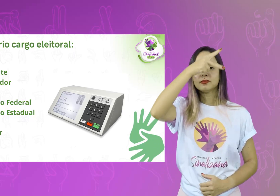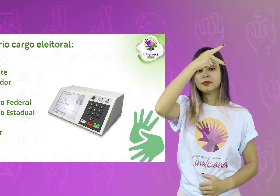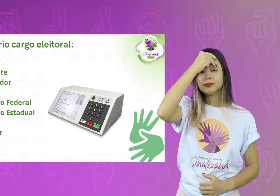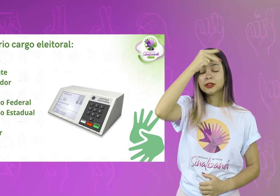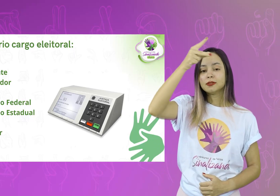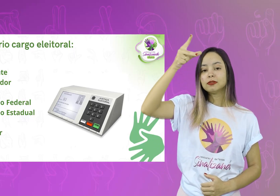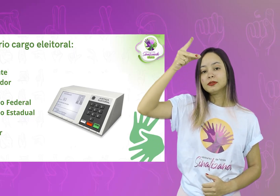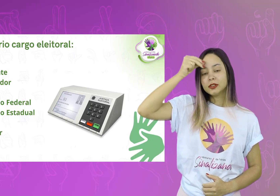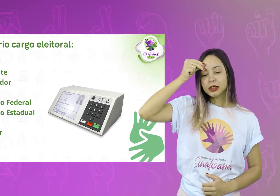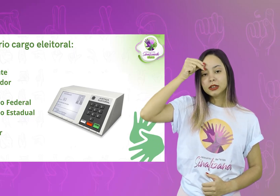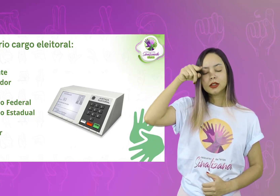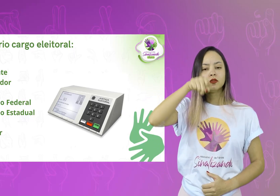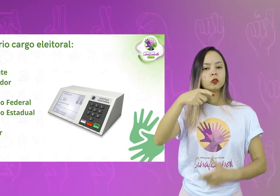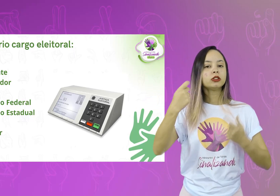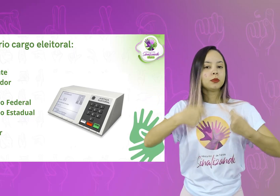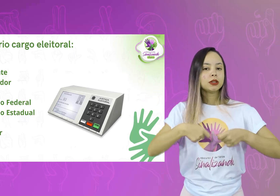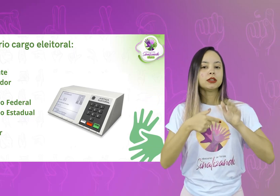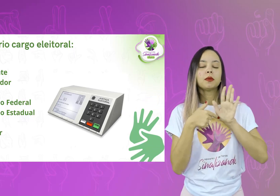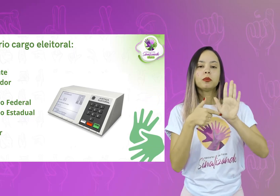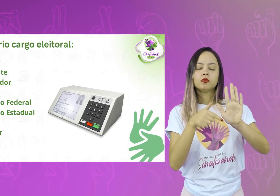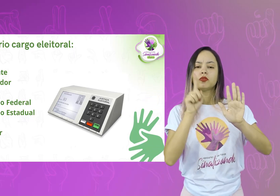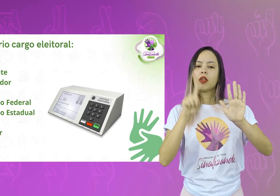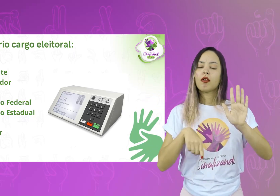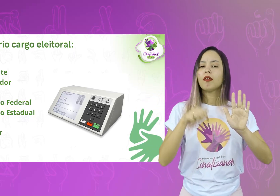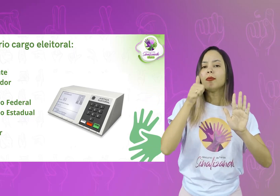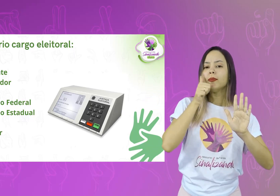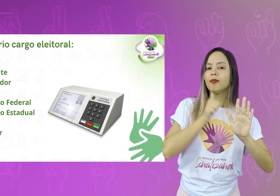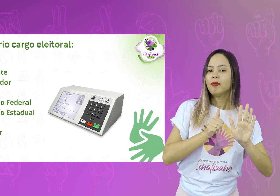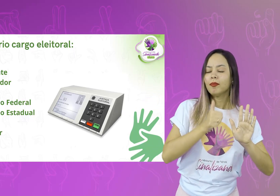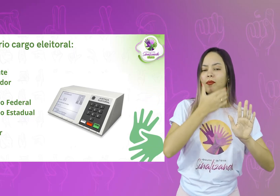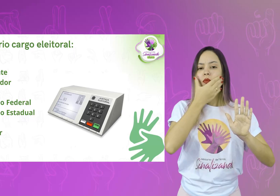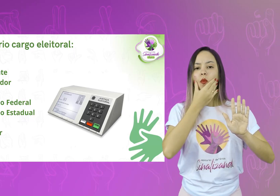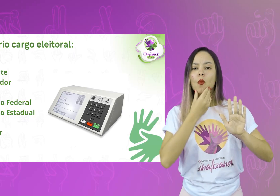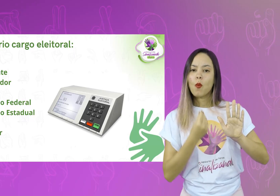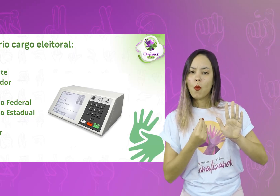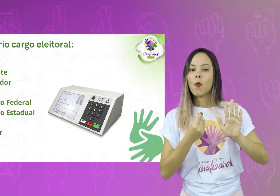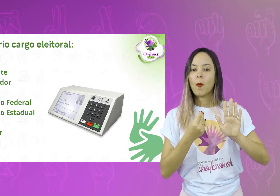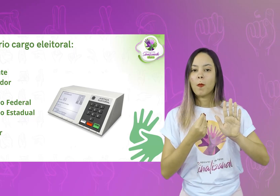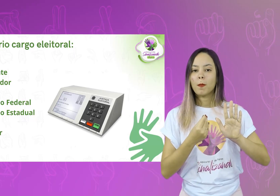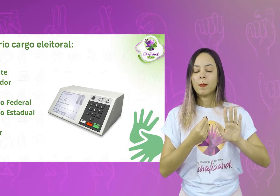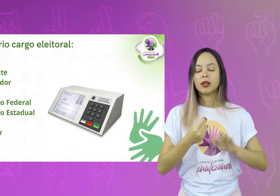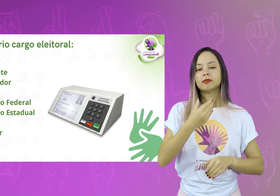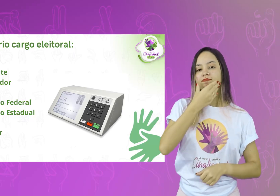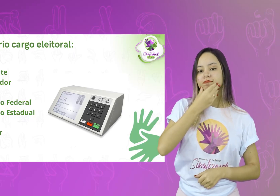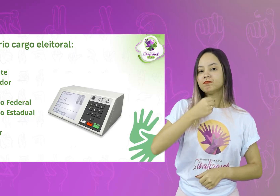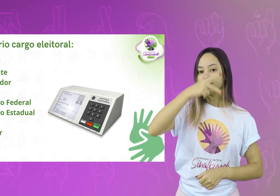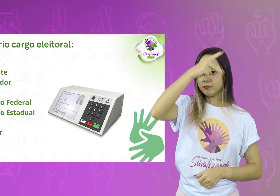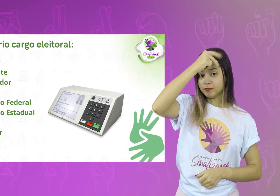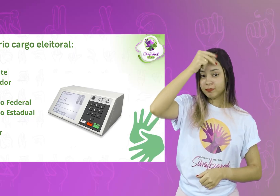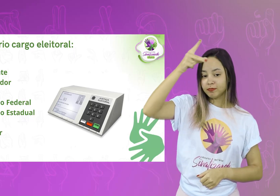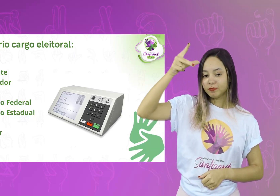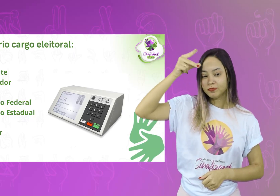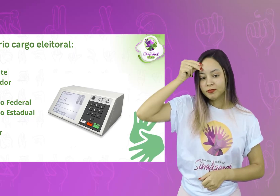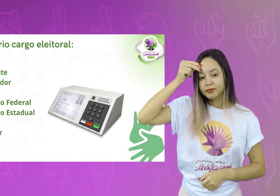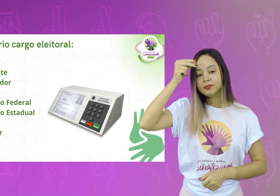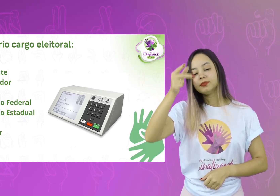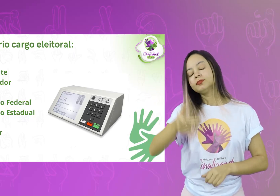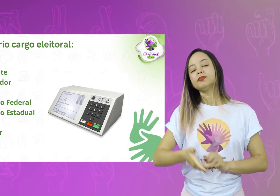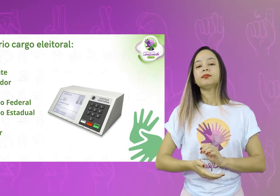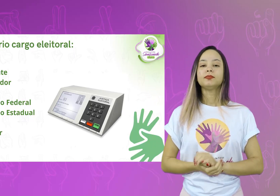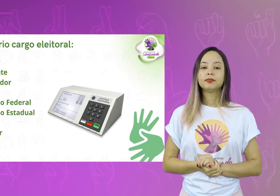ou prefeita. É importante que a gente identifique o gênero, homem ou mulher.